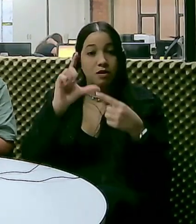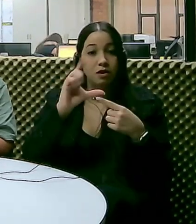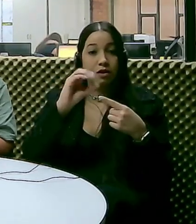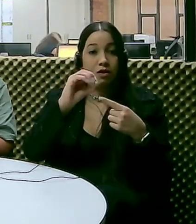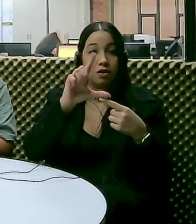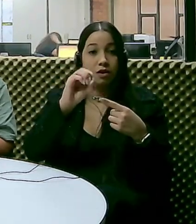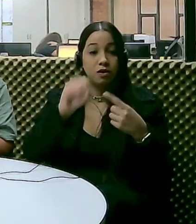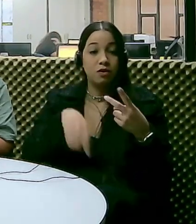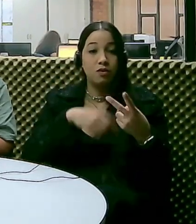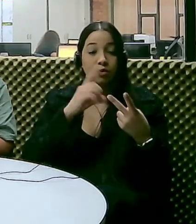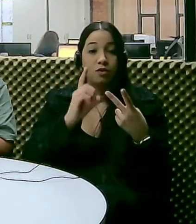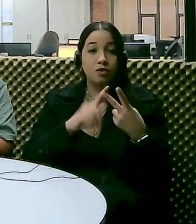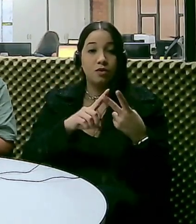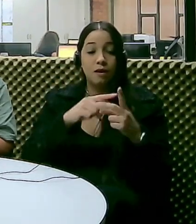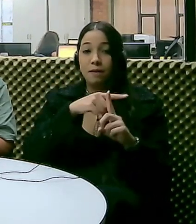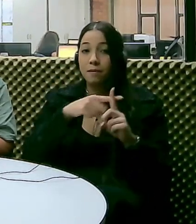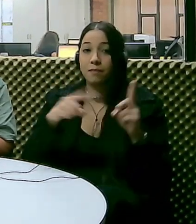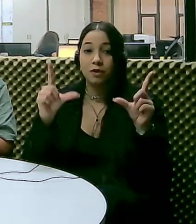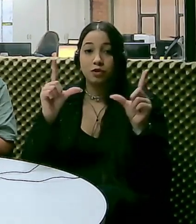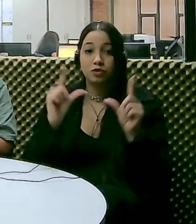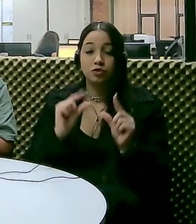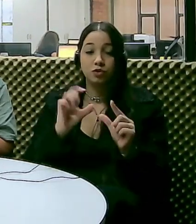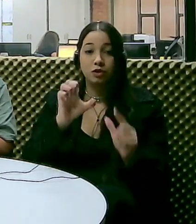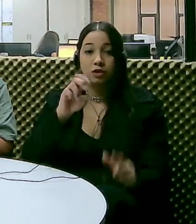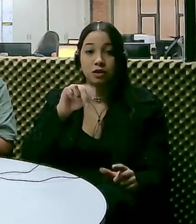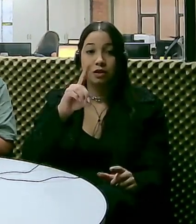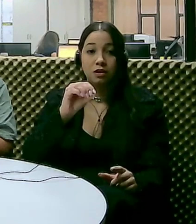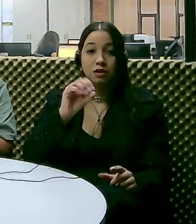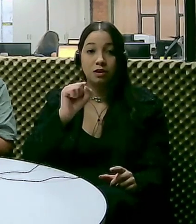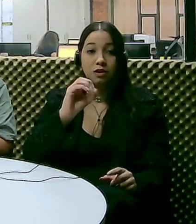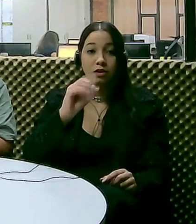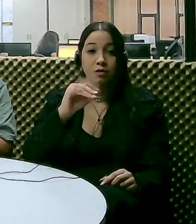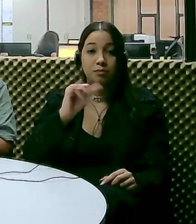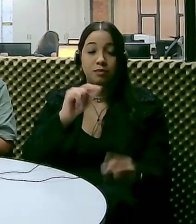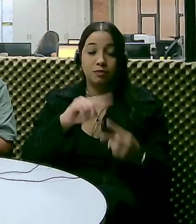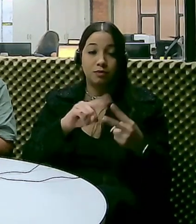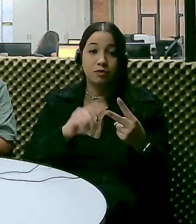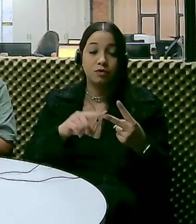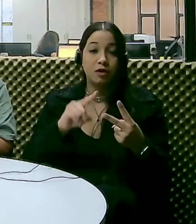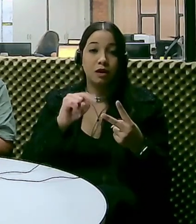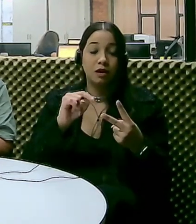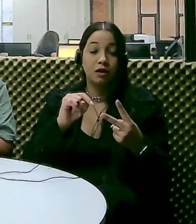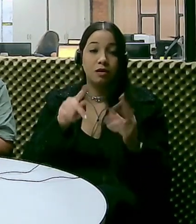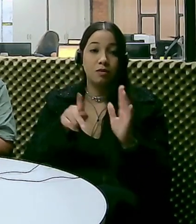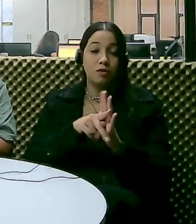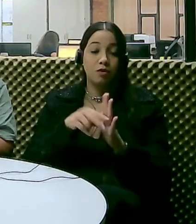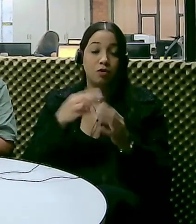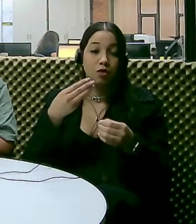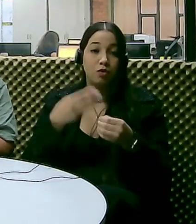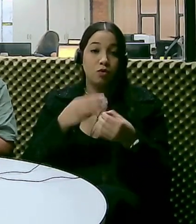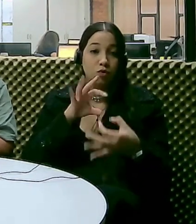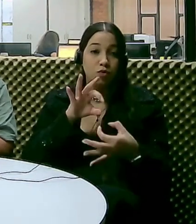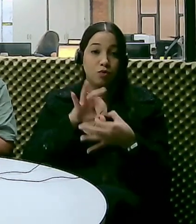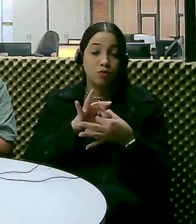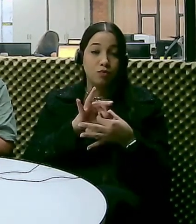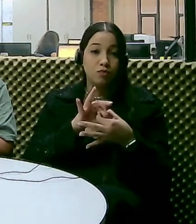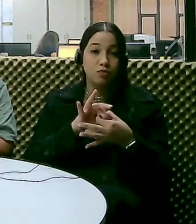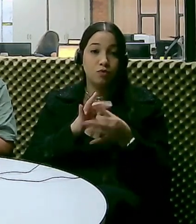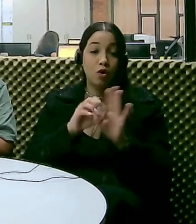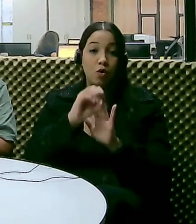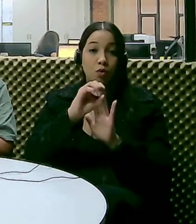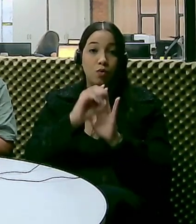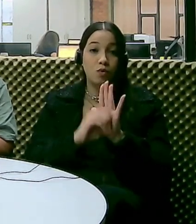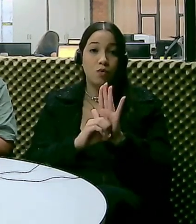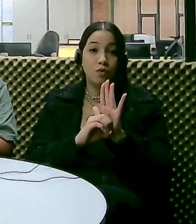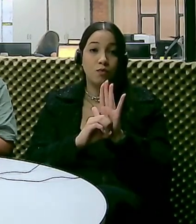e reduziu pela metade os de endoscopia, pactuados junto ao município. Por meio de ofício